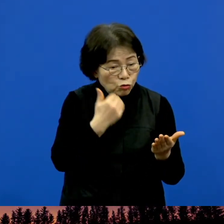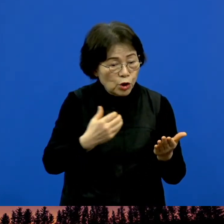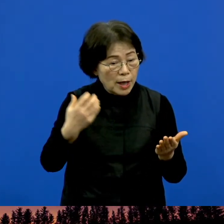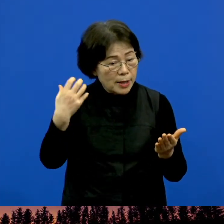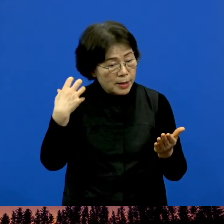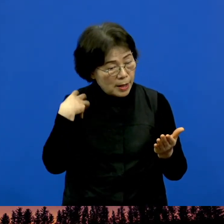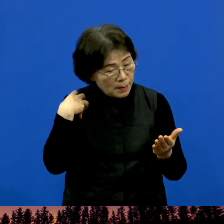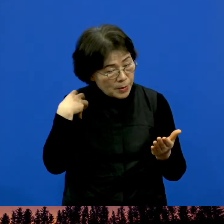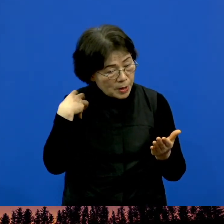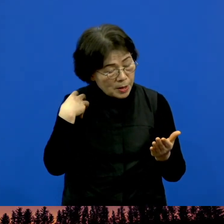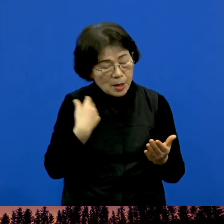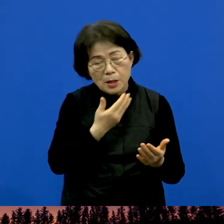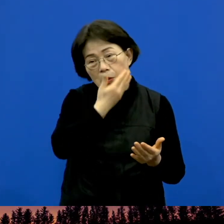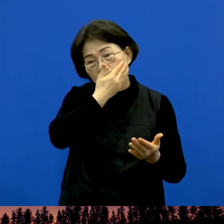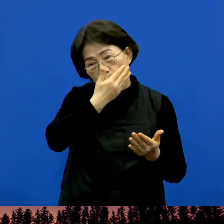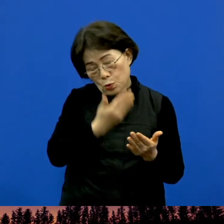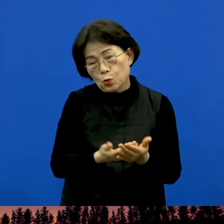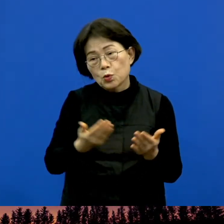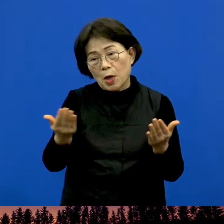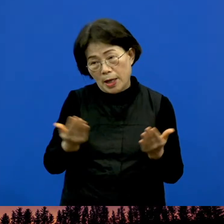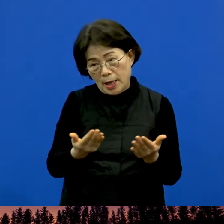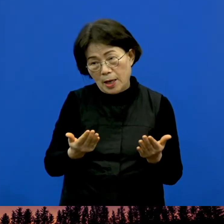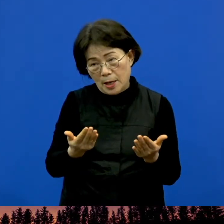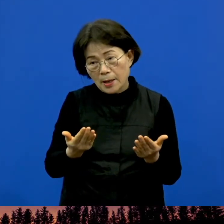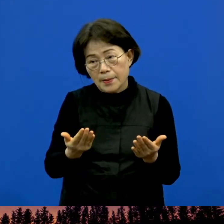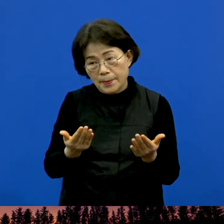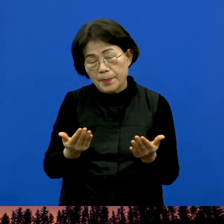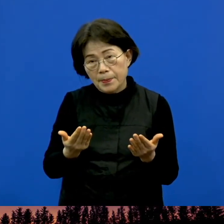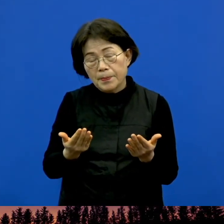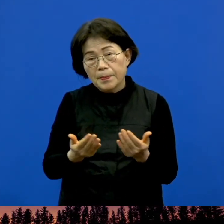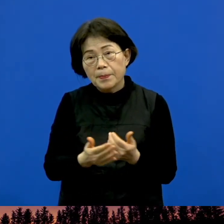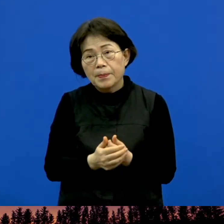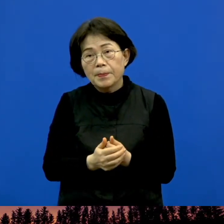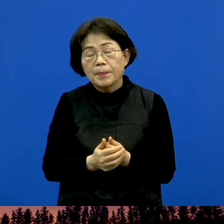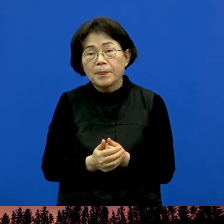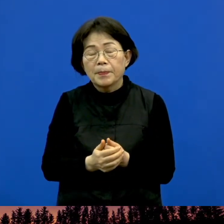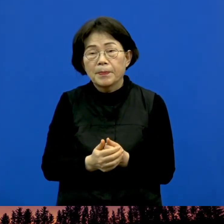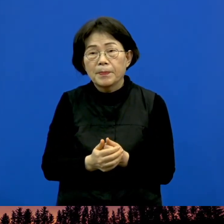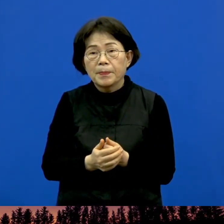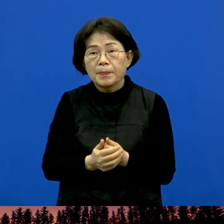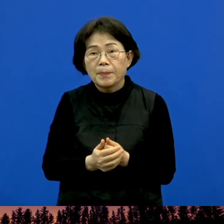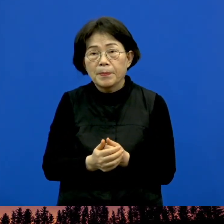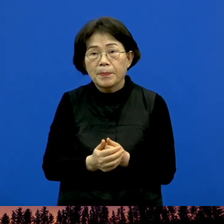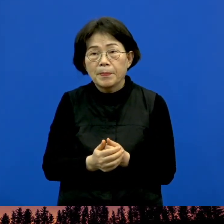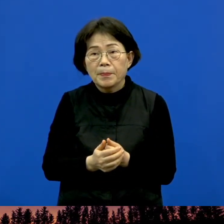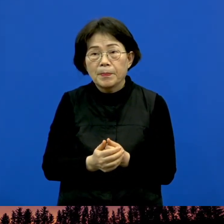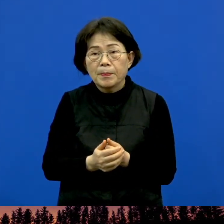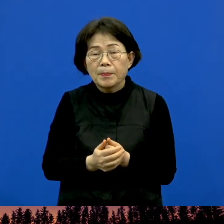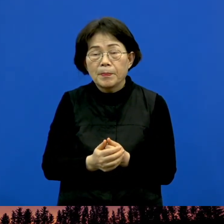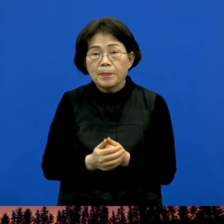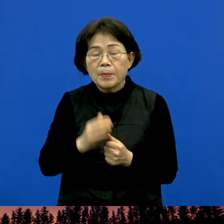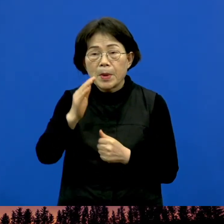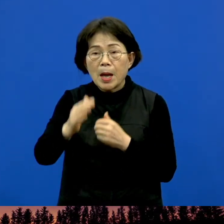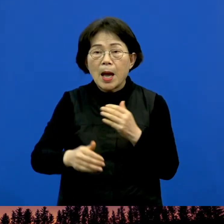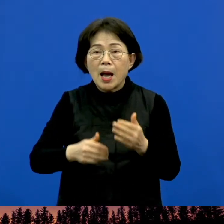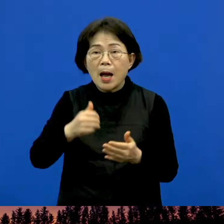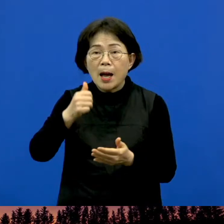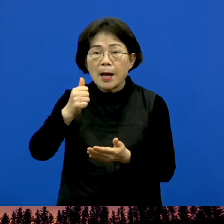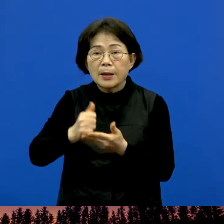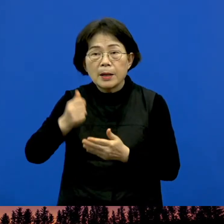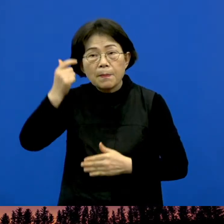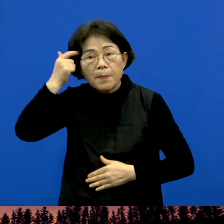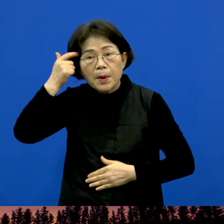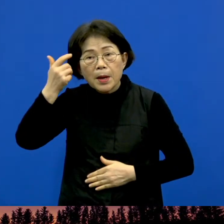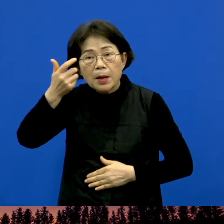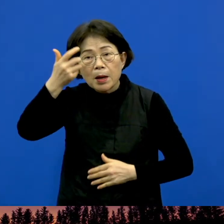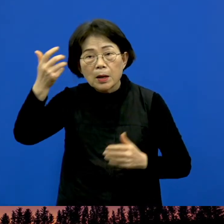누가 그 일을 하느냐가 참 중요해요. 자, 31절 보십시오. 하나님의 영을 그에게 충만하게